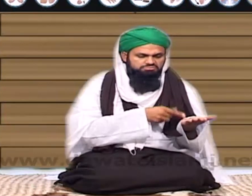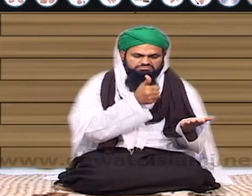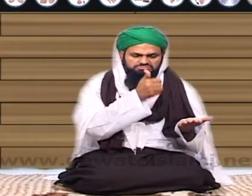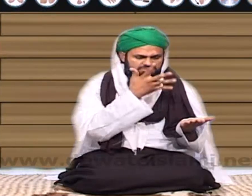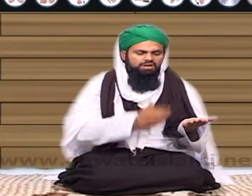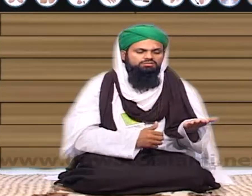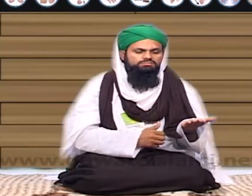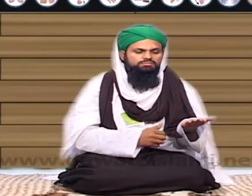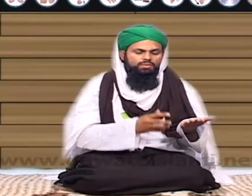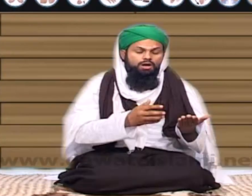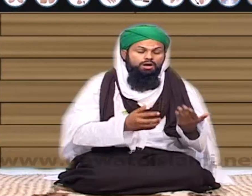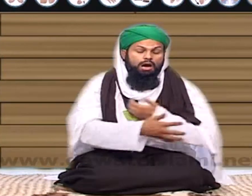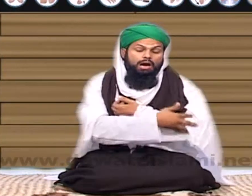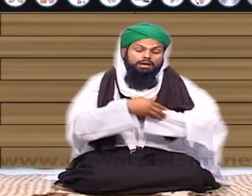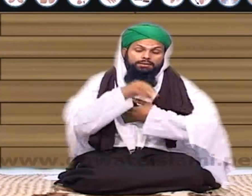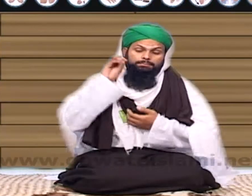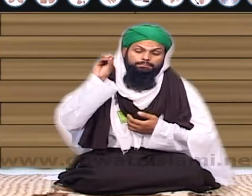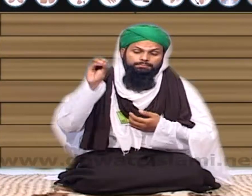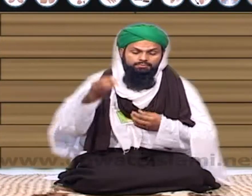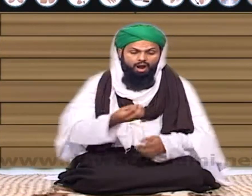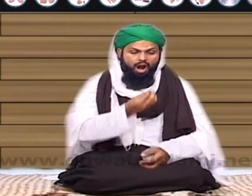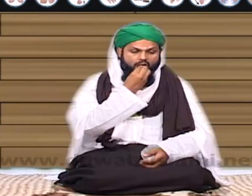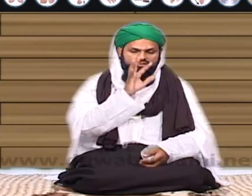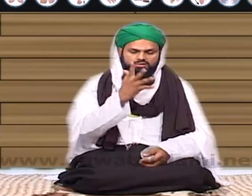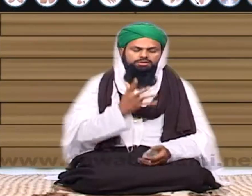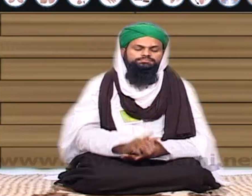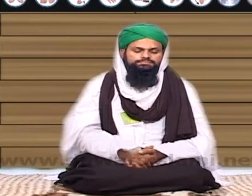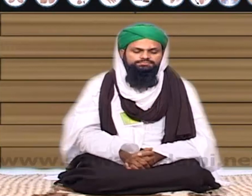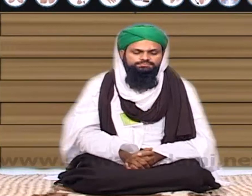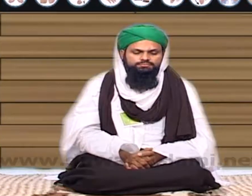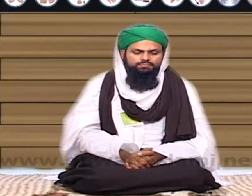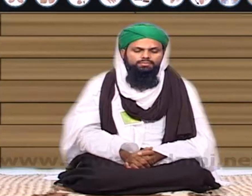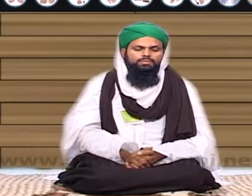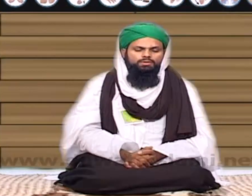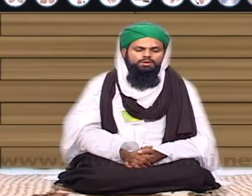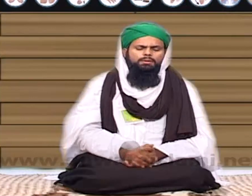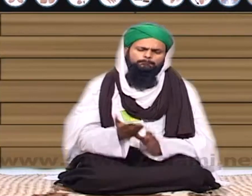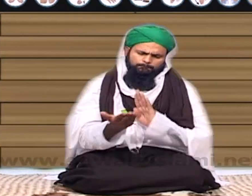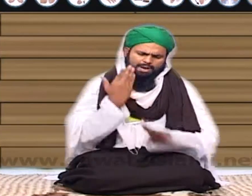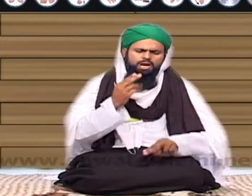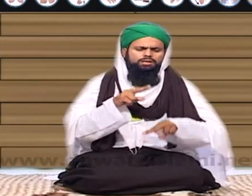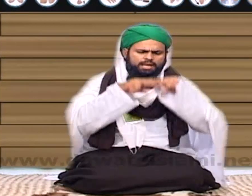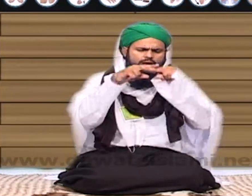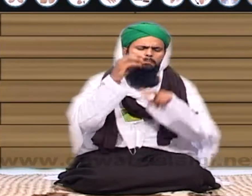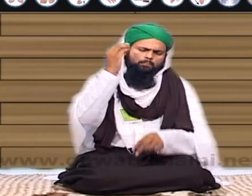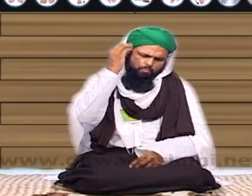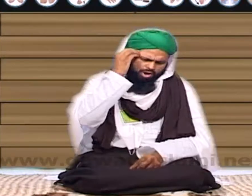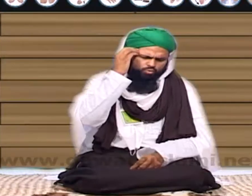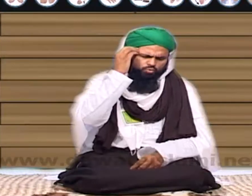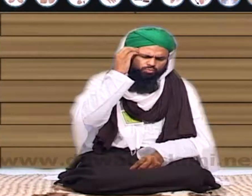کے حق میں یہ خبیث ہے، صدقہ کرنا واجب ہے، وہ کھا نہیں سکتا ہے، یہ اصول آپ یاد رکھیں۔ ہاں جس کی طے ہے اجرت، پتہ ہی ہے